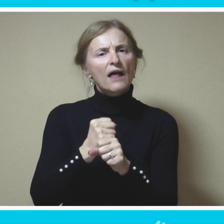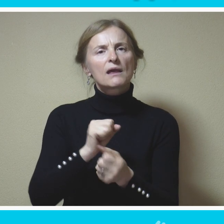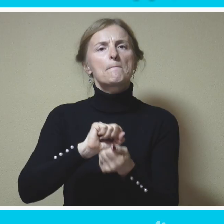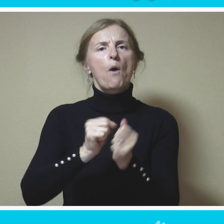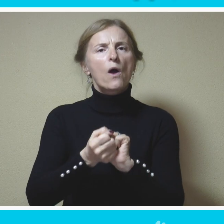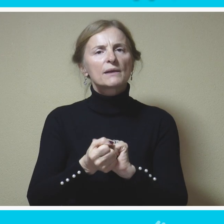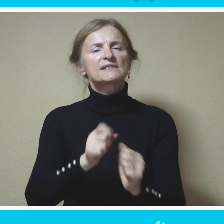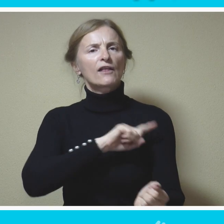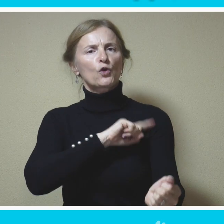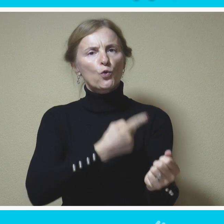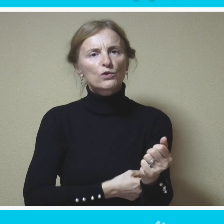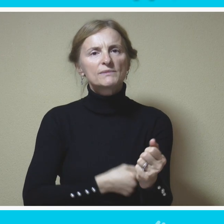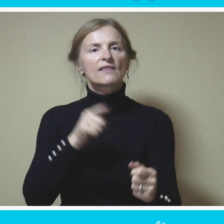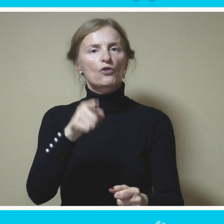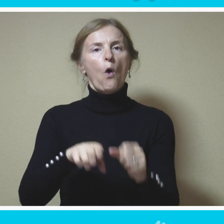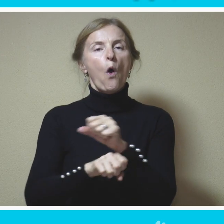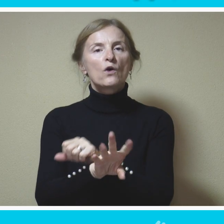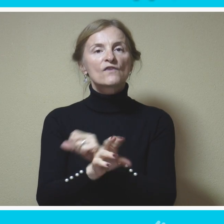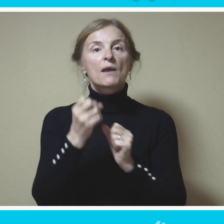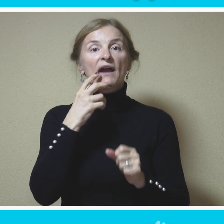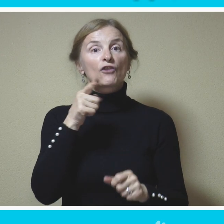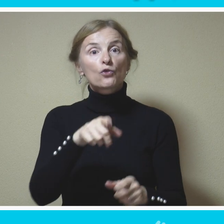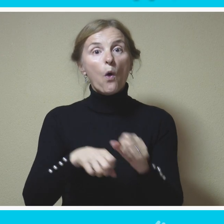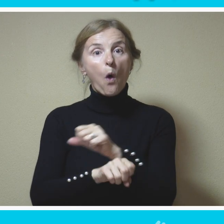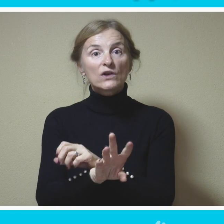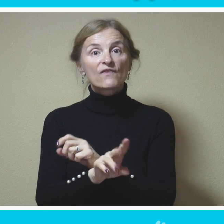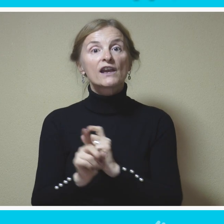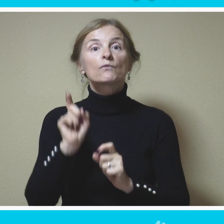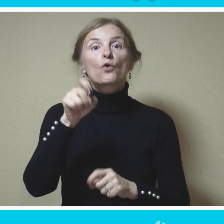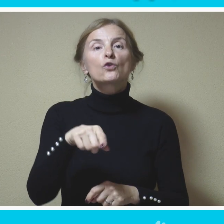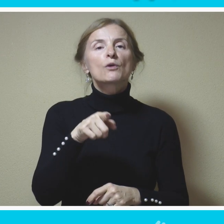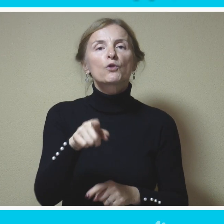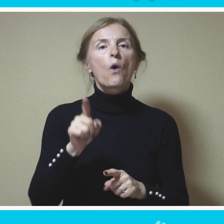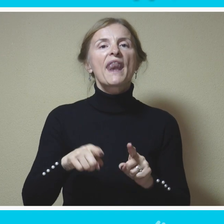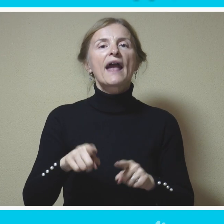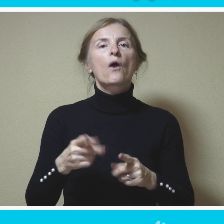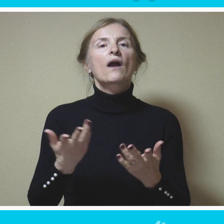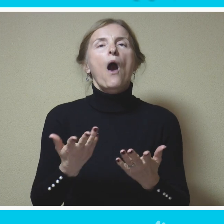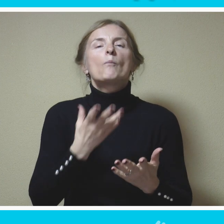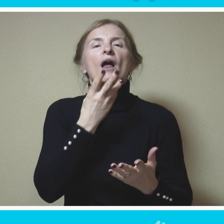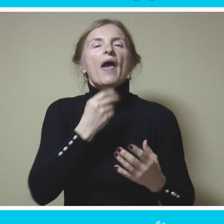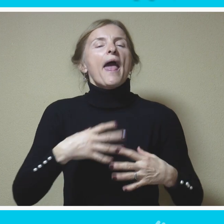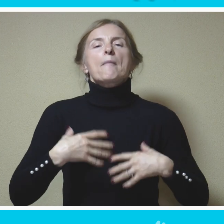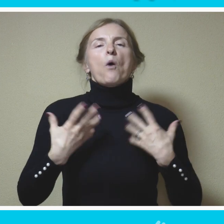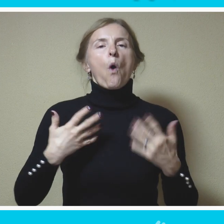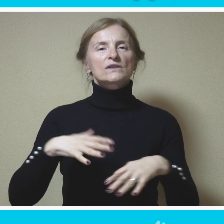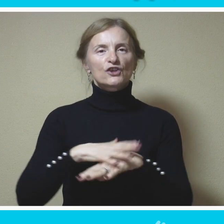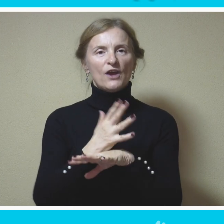tome, borim se, trudim se da to ostvarim, ja kad ostvarim to, dođem do neke faze